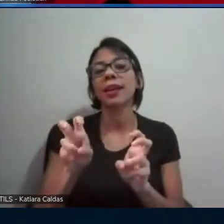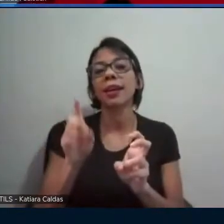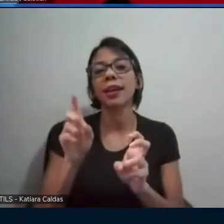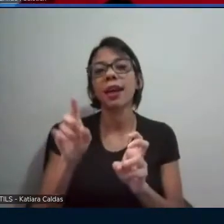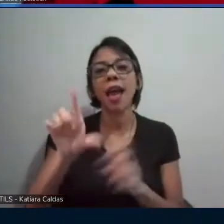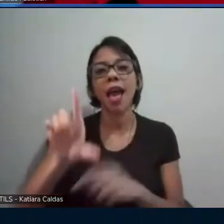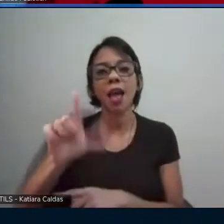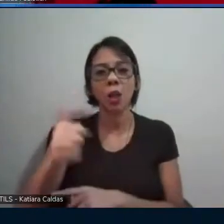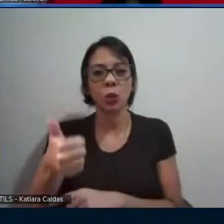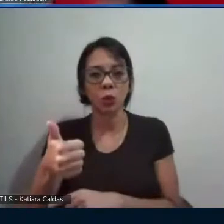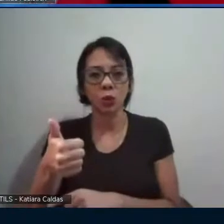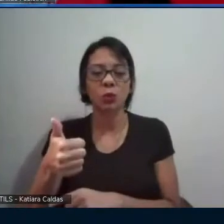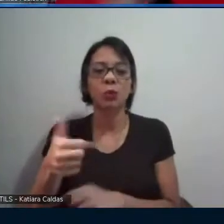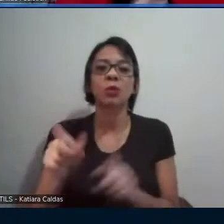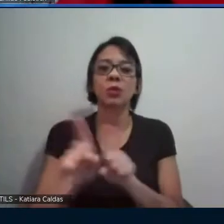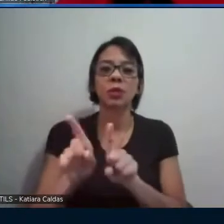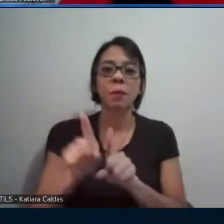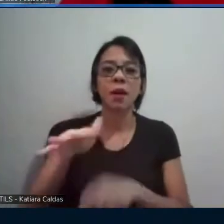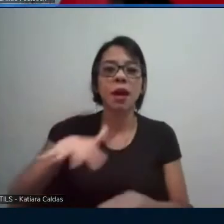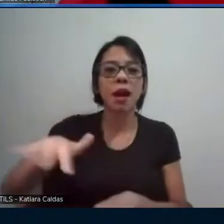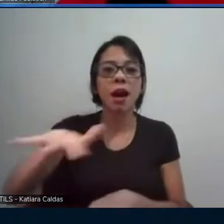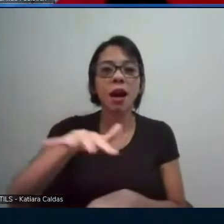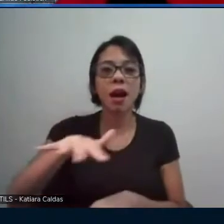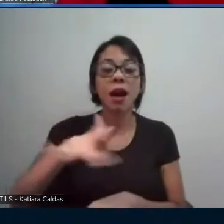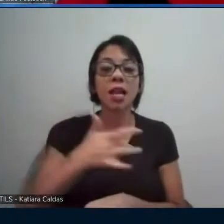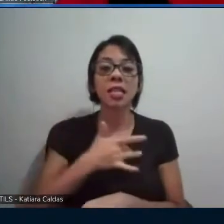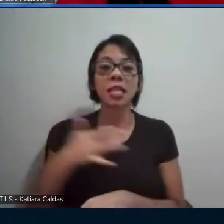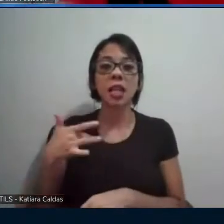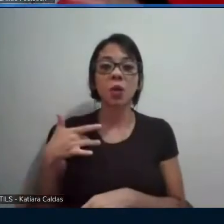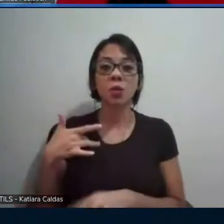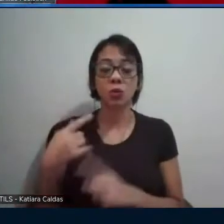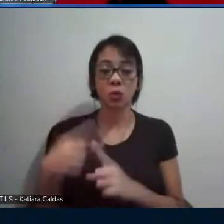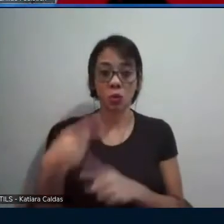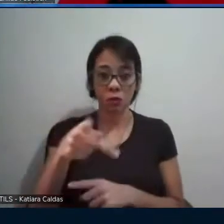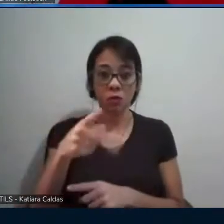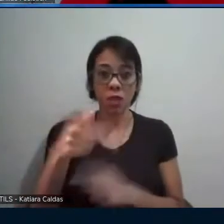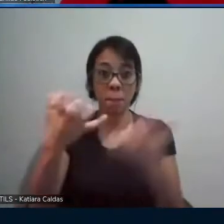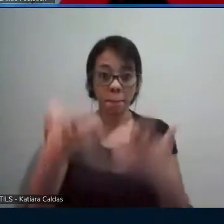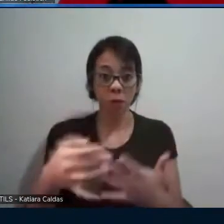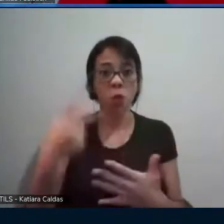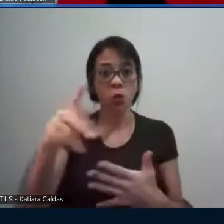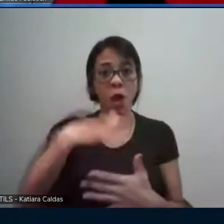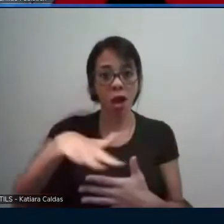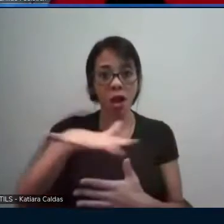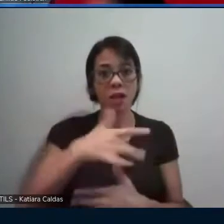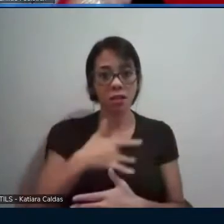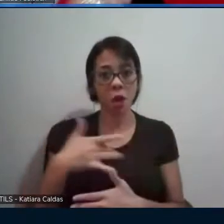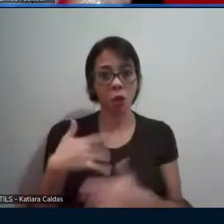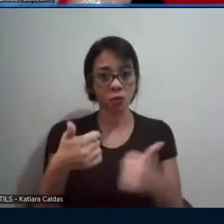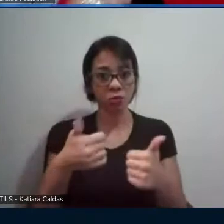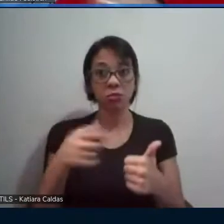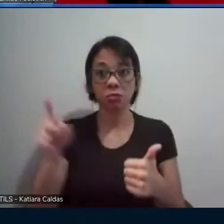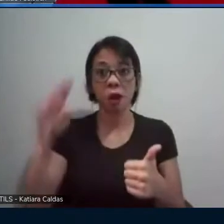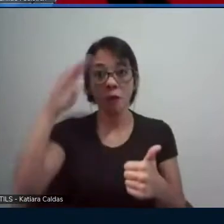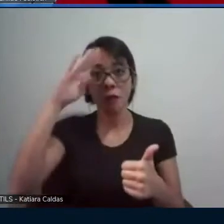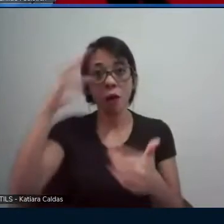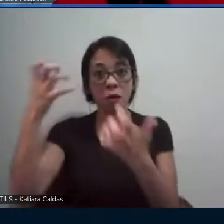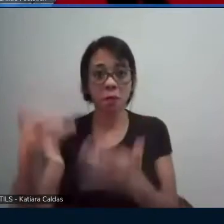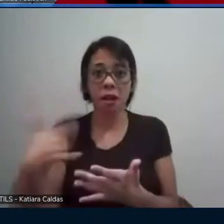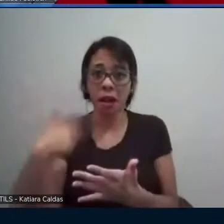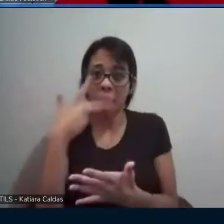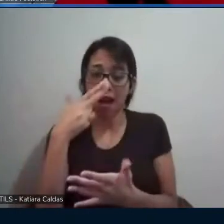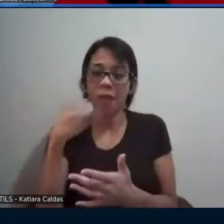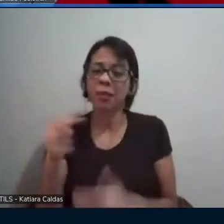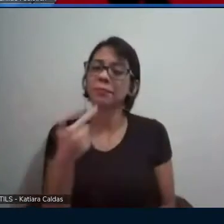da L1 e a área da saúde, porque você disse que é da área da saúde também, não é? Ele vai dizer alguma coisa, eu acho que